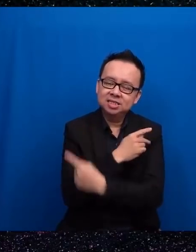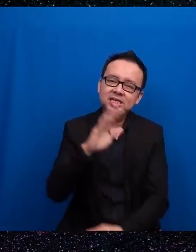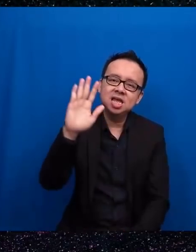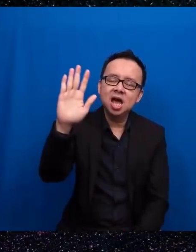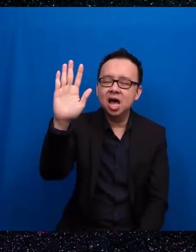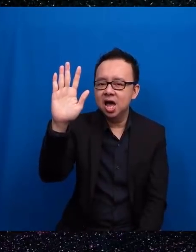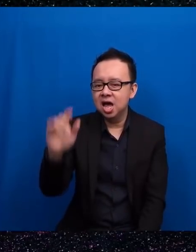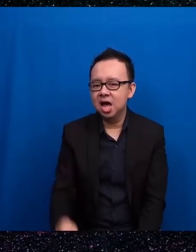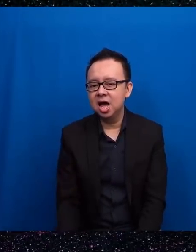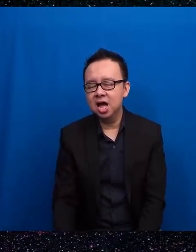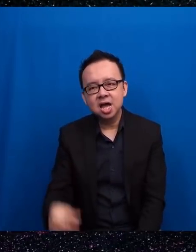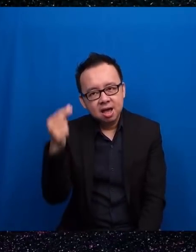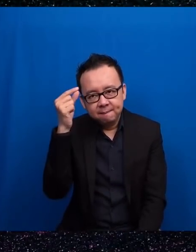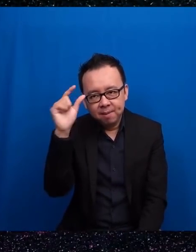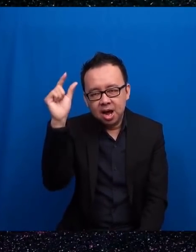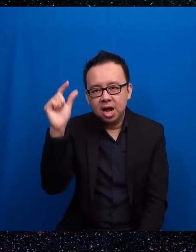seturut kasih-Nya